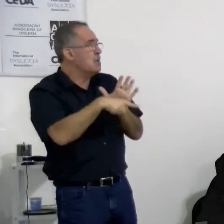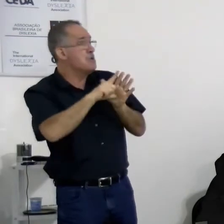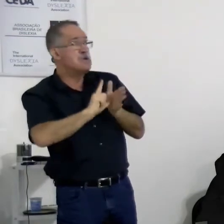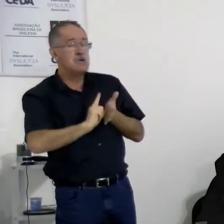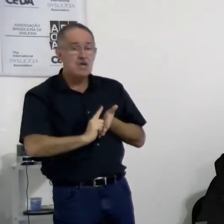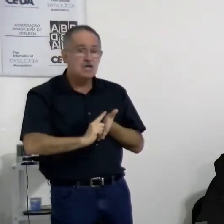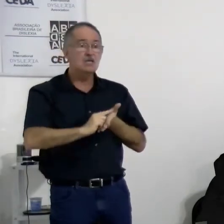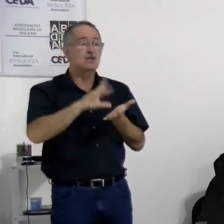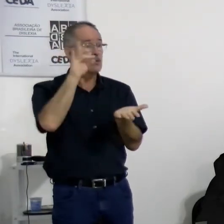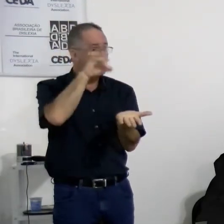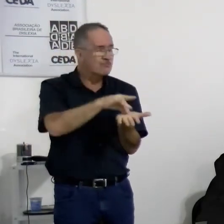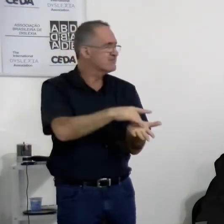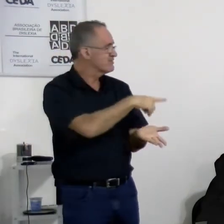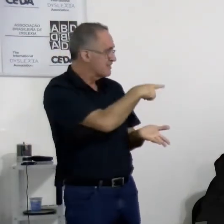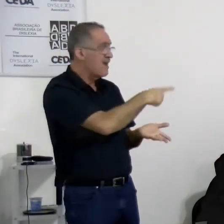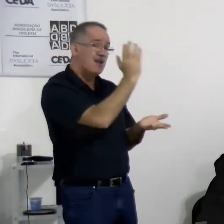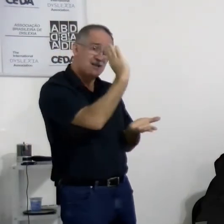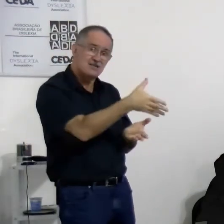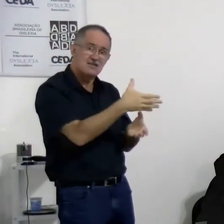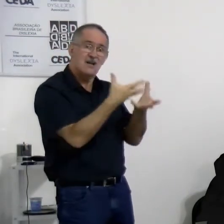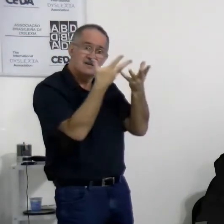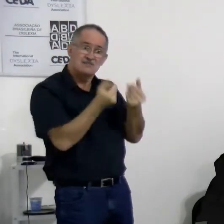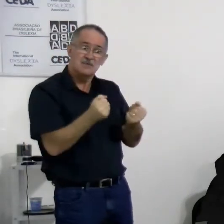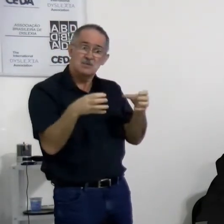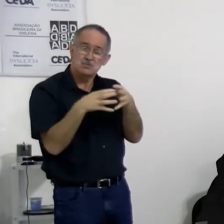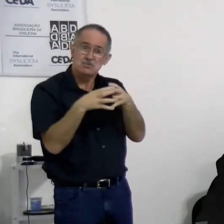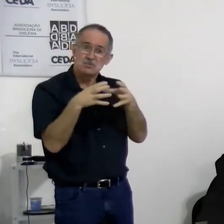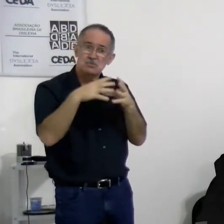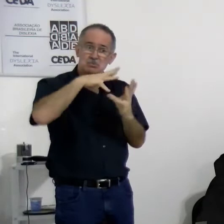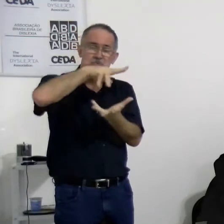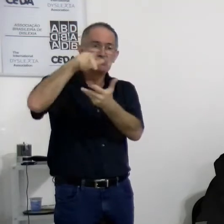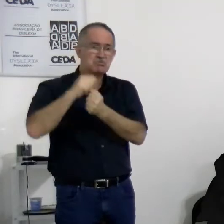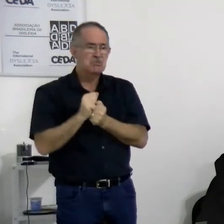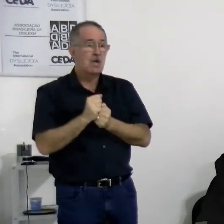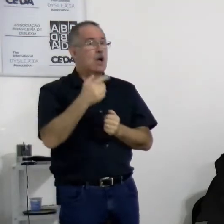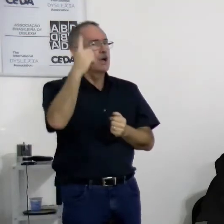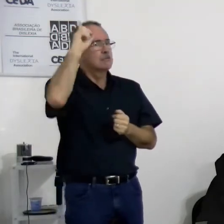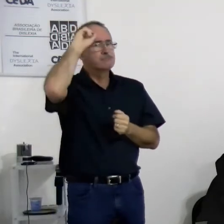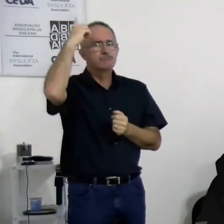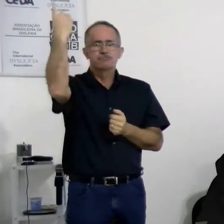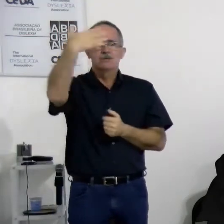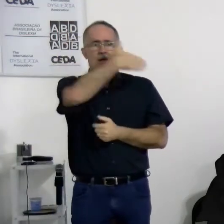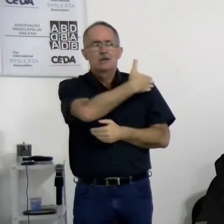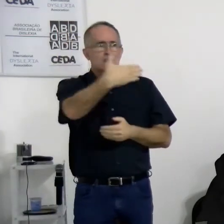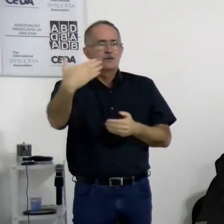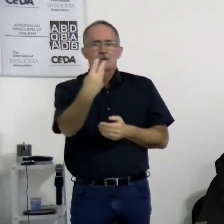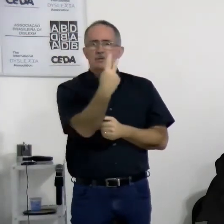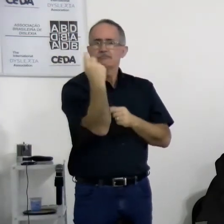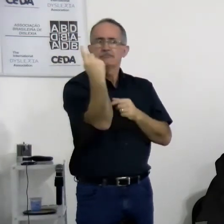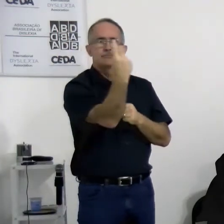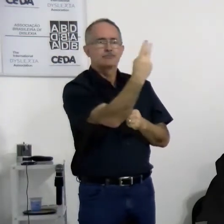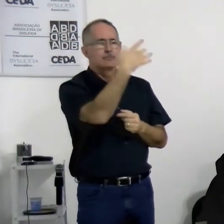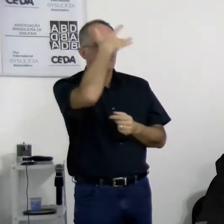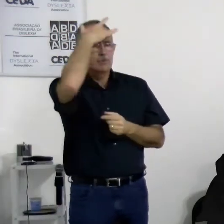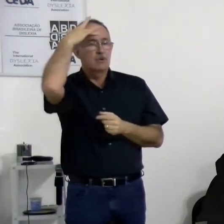E a gente fiquei assim, super sem graça. E aí, um dia, na frente de 3 mil pessoas, eles anunciaram no Brasil